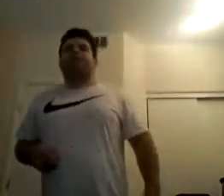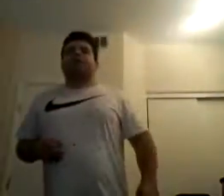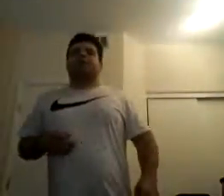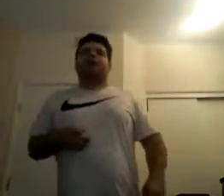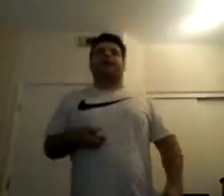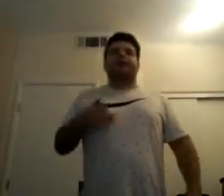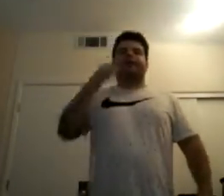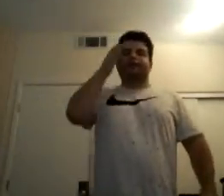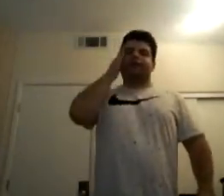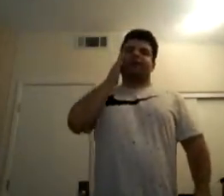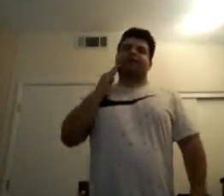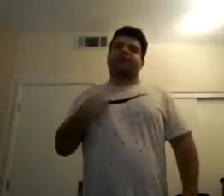Emma, Manny.